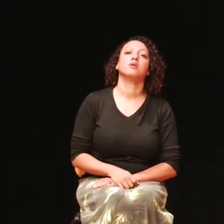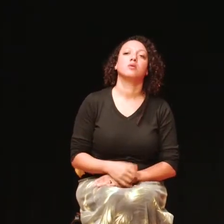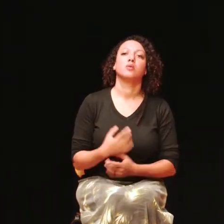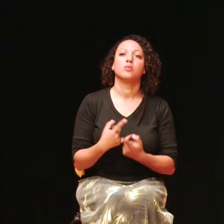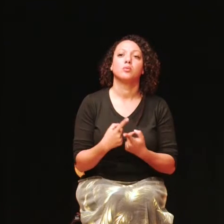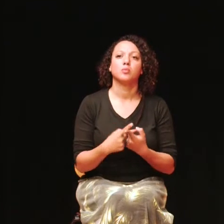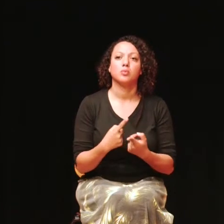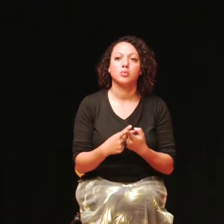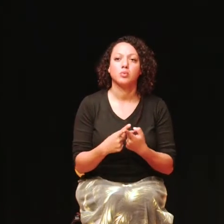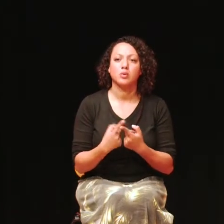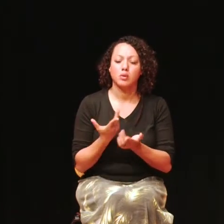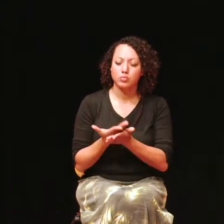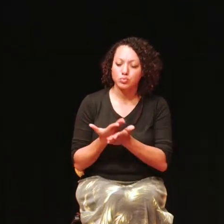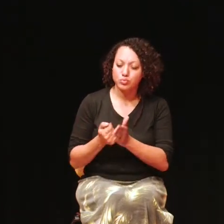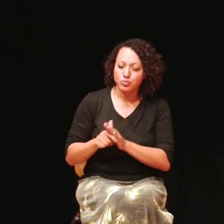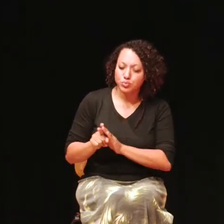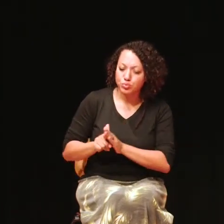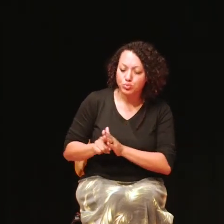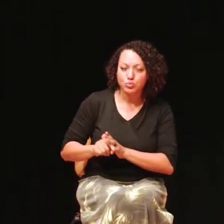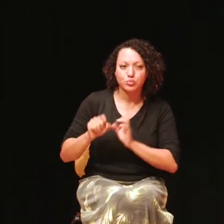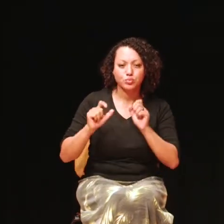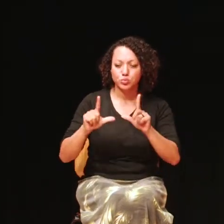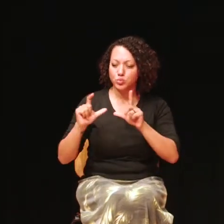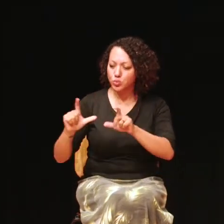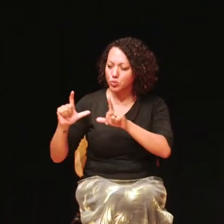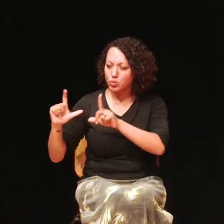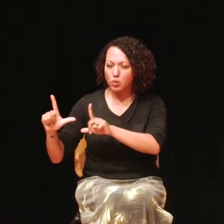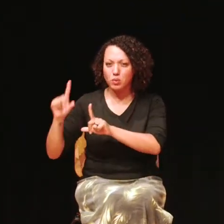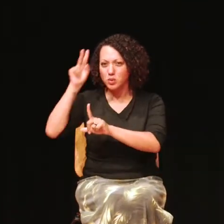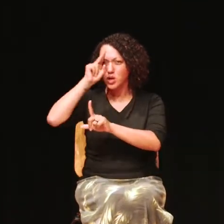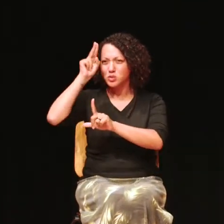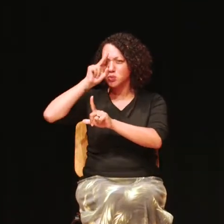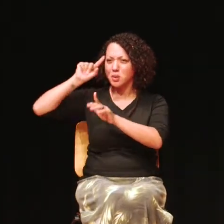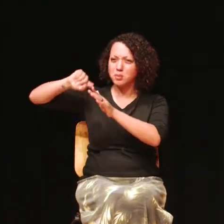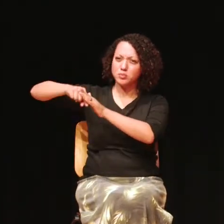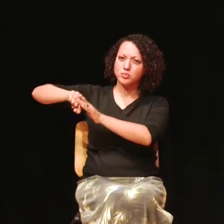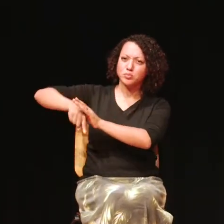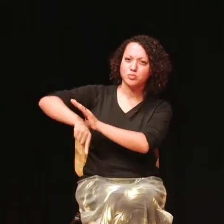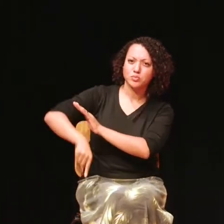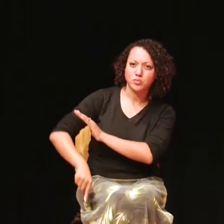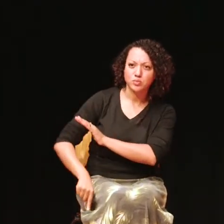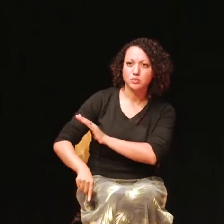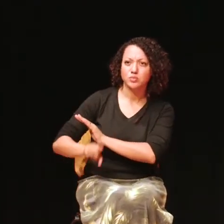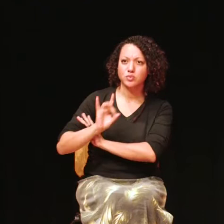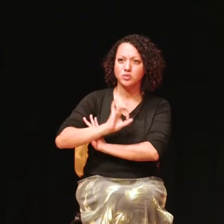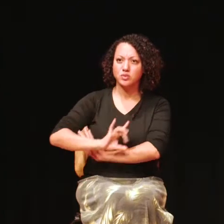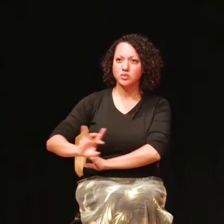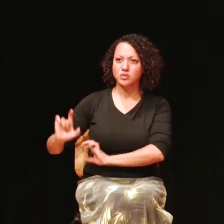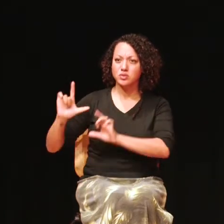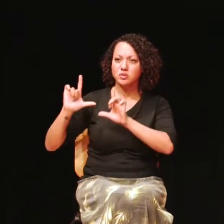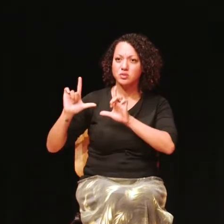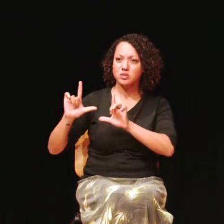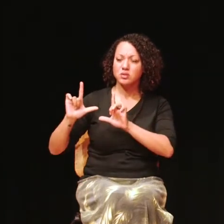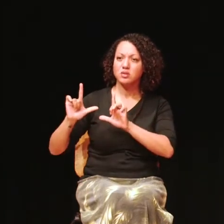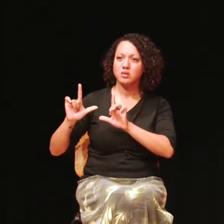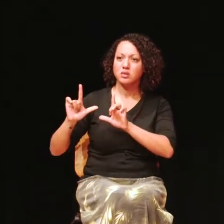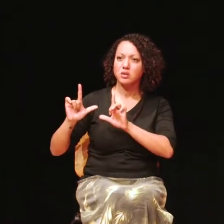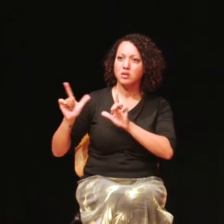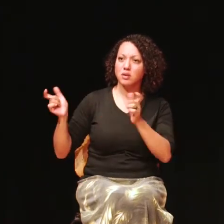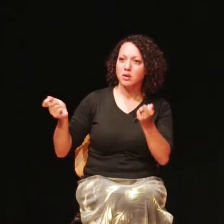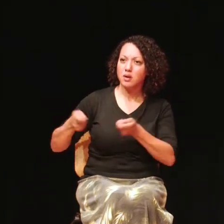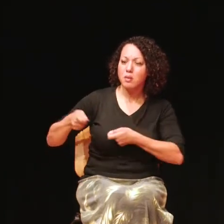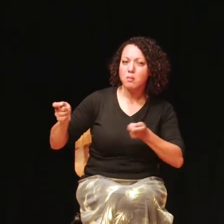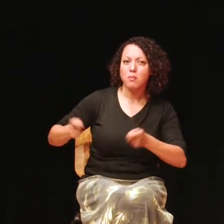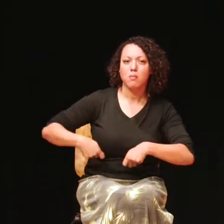porque elas, o estudo dessas obras, o estudo histórico aprofundado dessas obras é, digamos assim, capaz